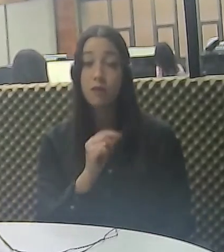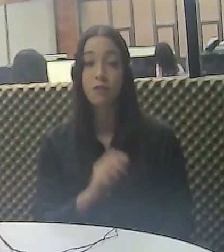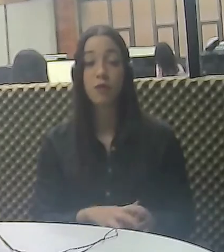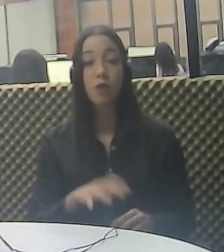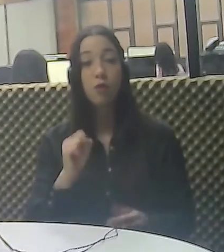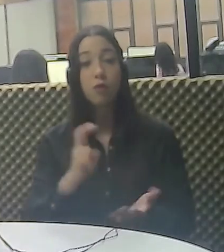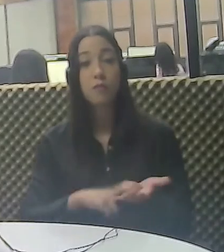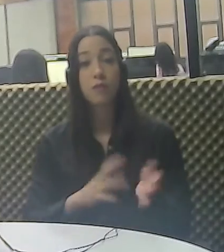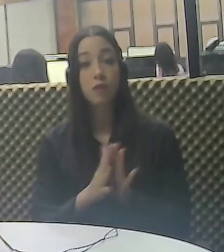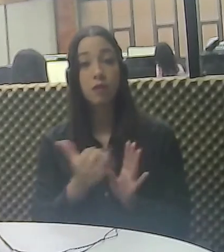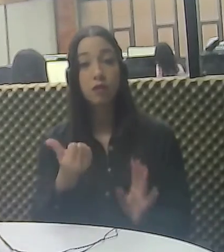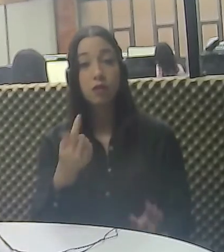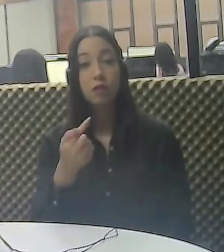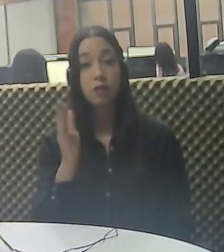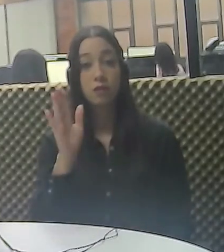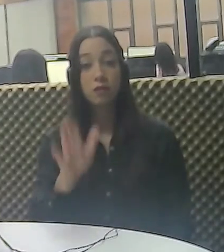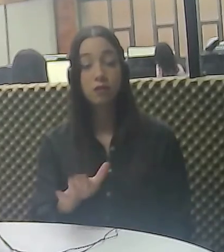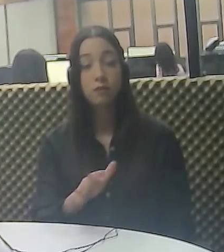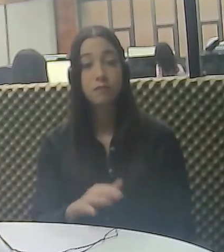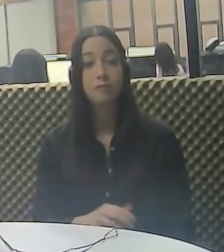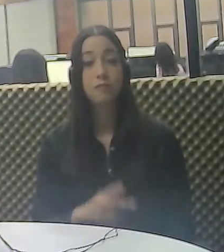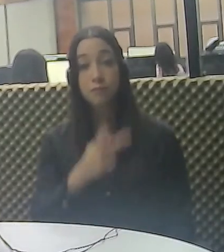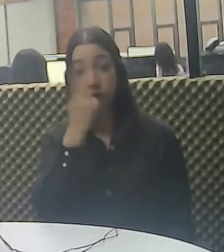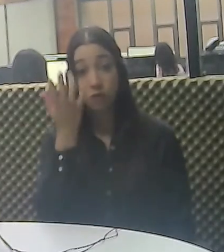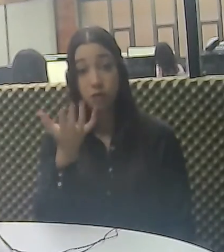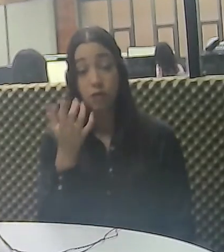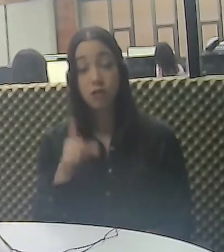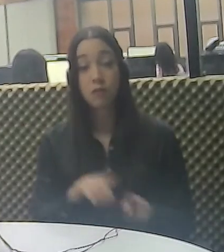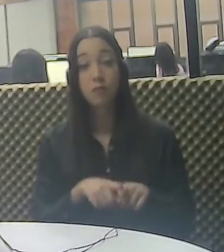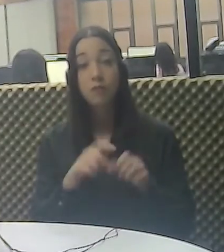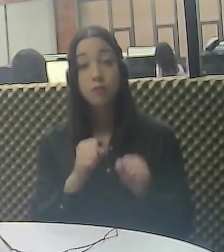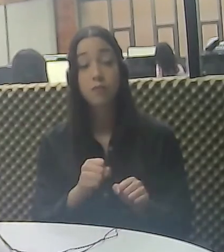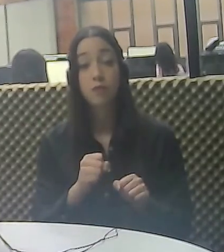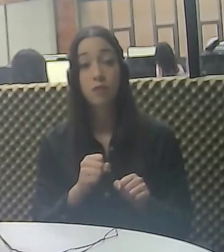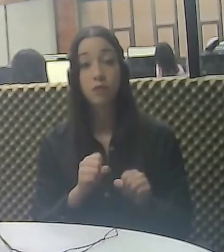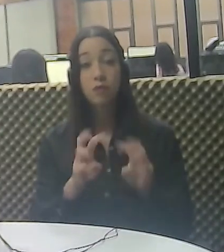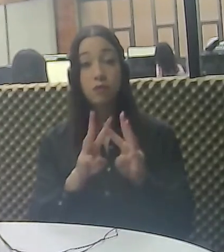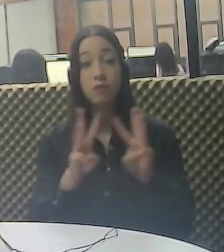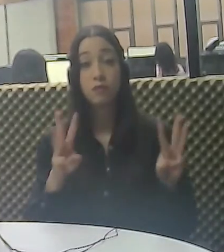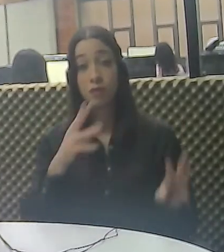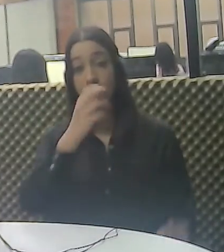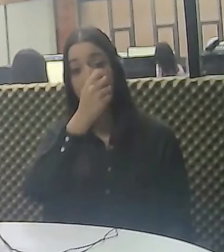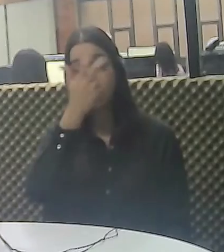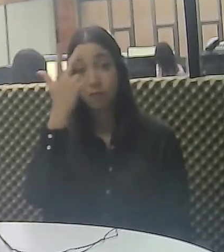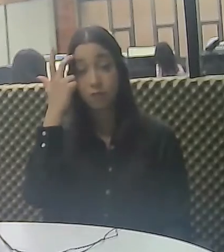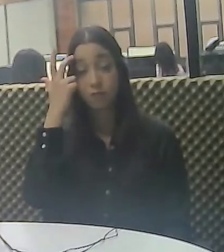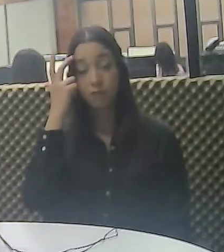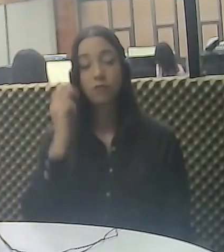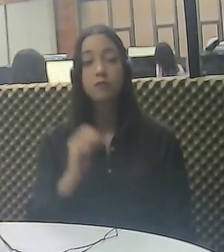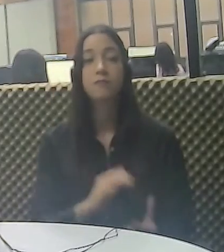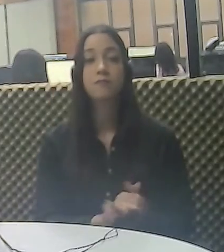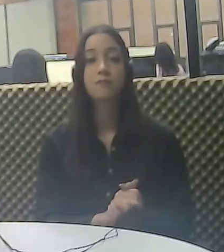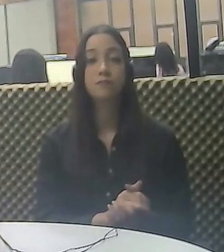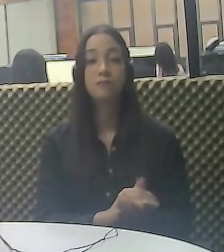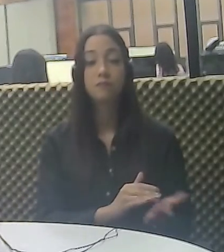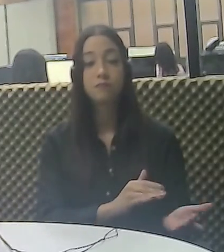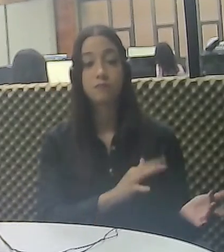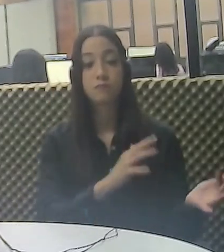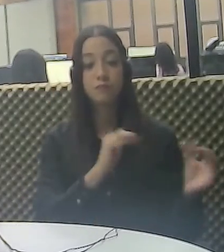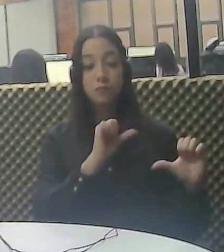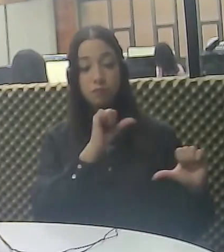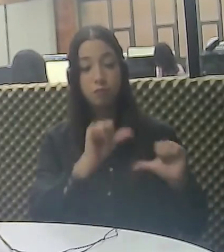até às 5 da tarde quem preferir também pode fazer pelo portal da prefeitura durante o período de transição